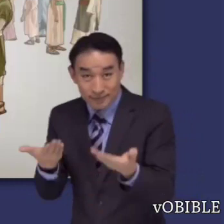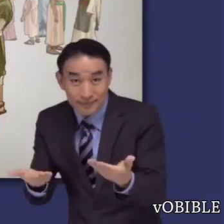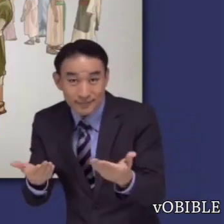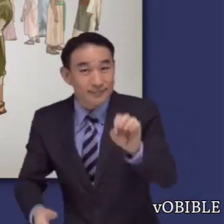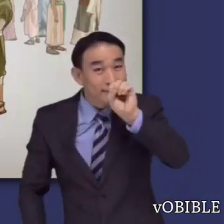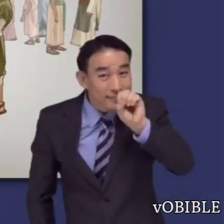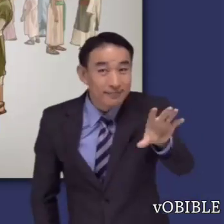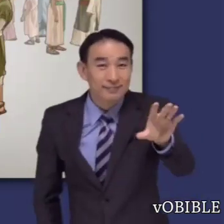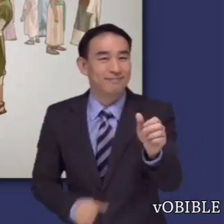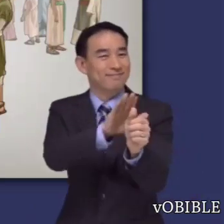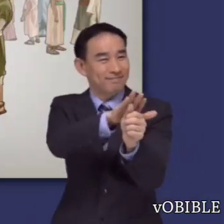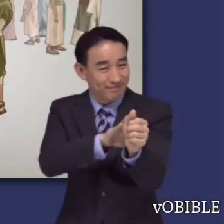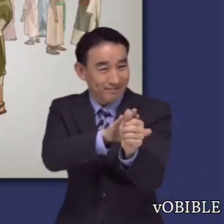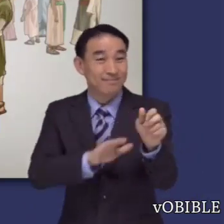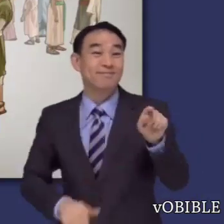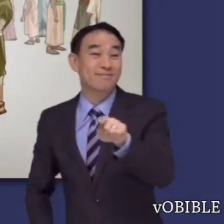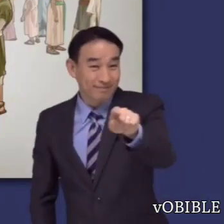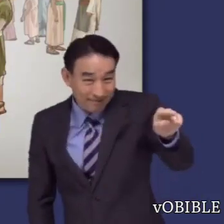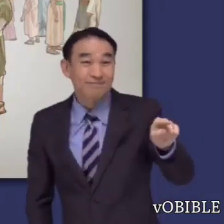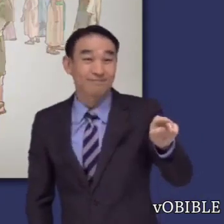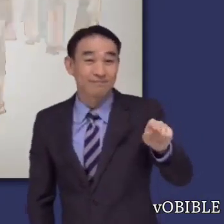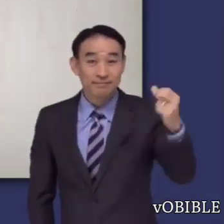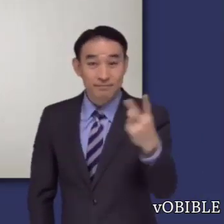自己深爱他们。